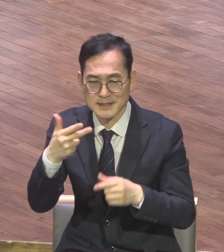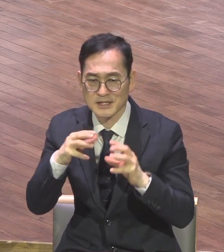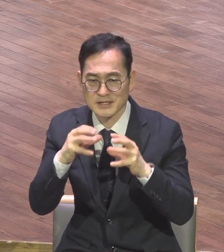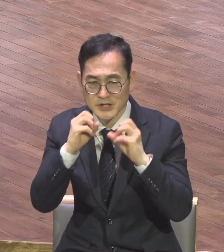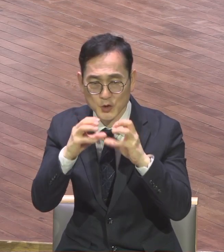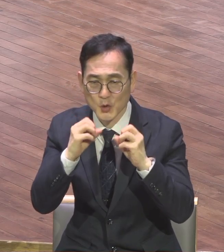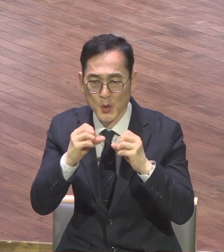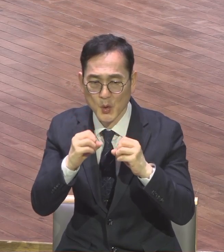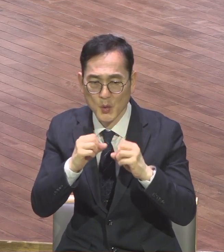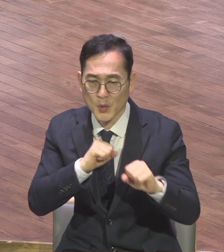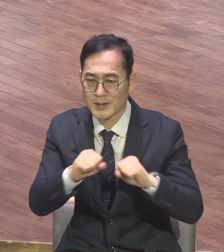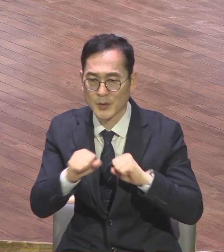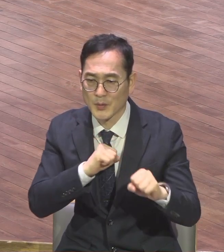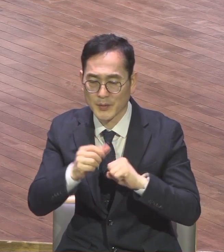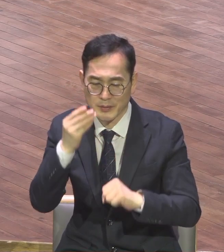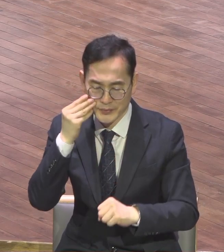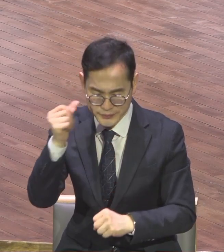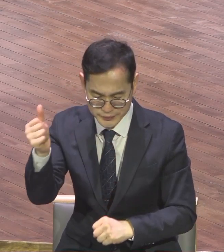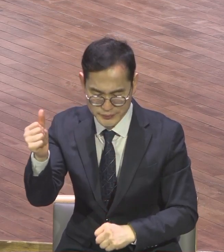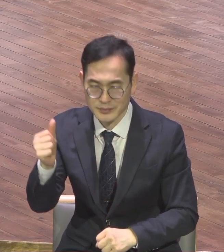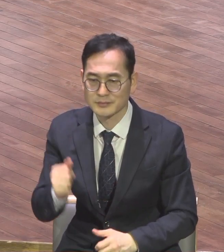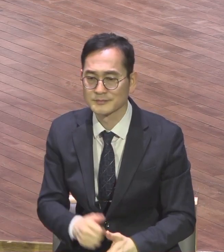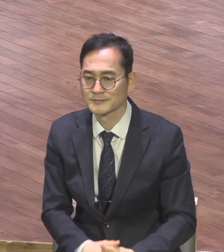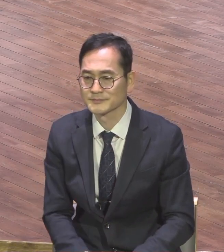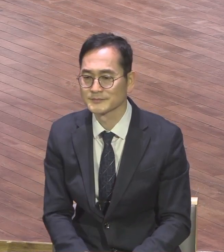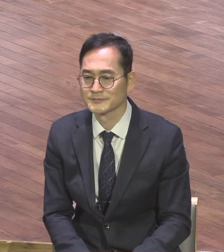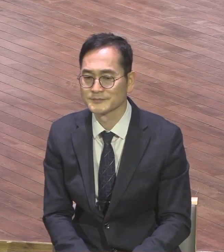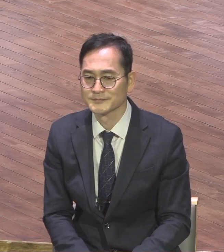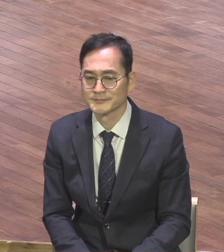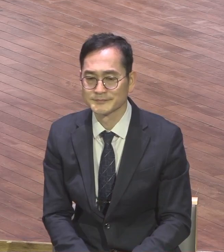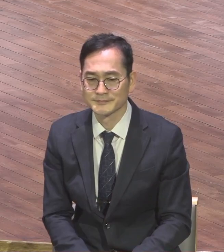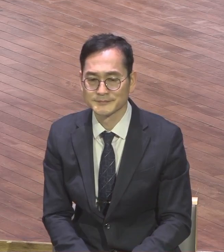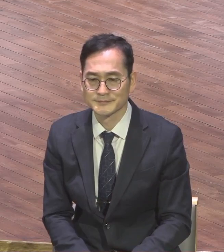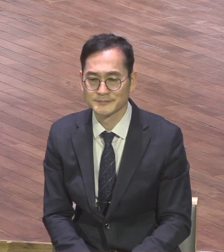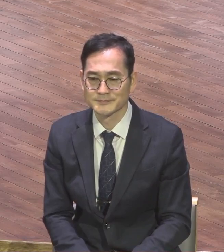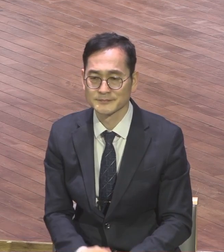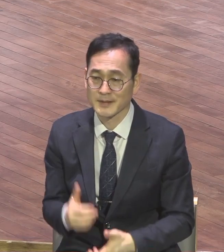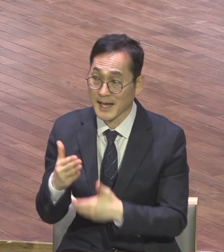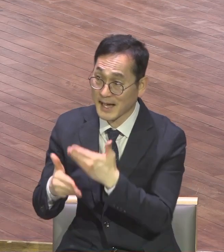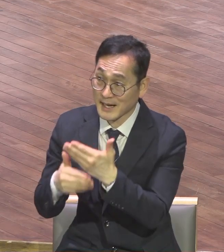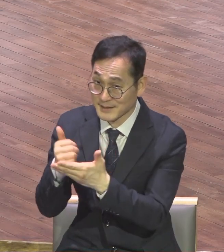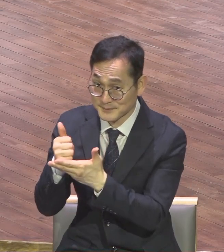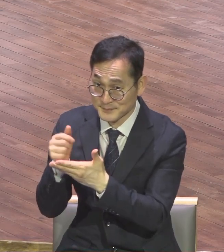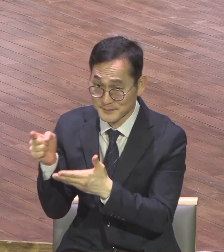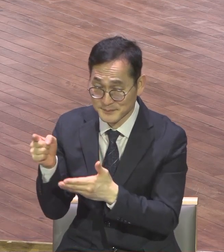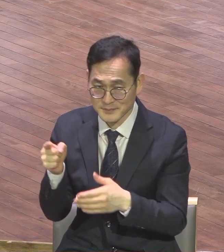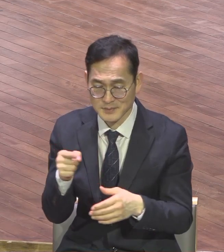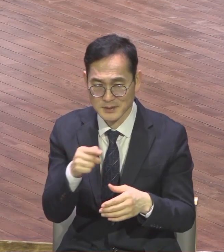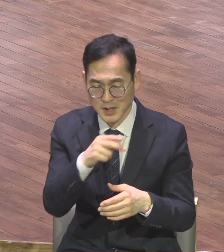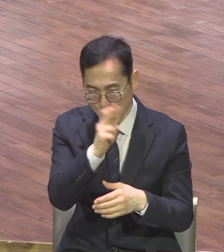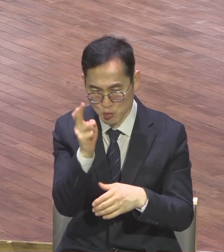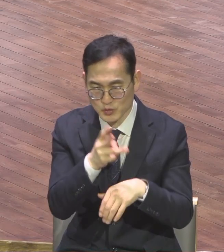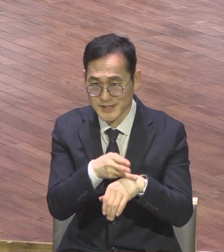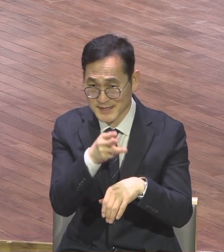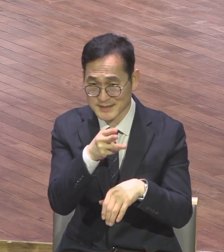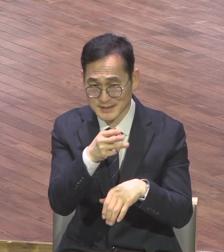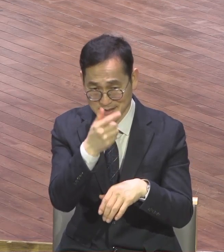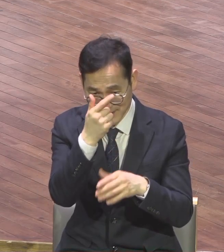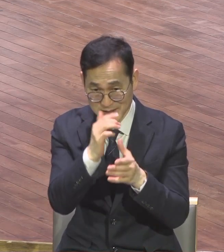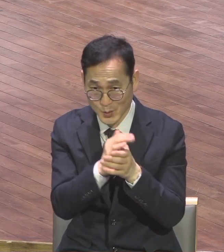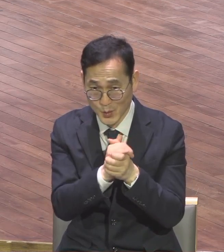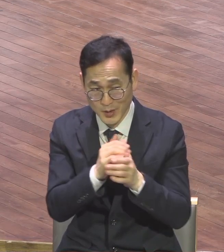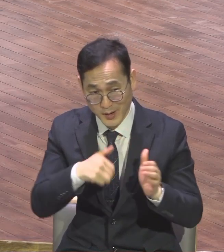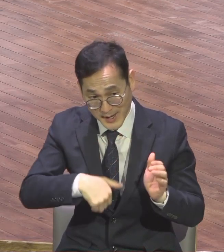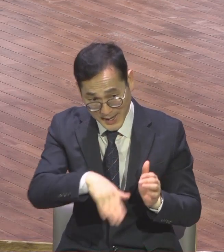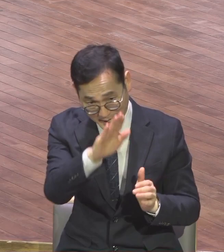운동을 만드는 그런 삶들을 믿으시기 바랍니다. 하나님은요, 제9시 기도 시간에 성경 올라가던 베드로